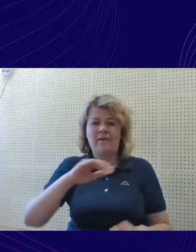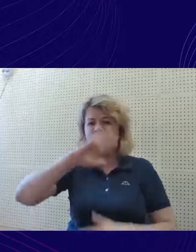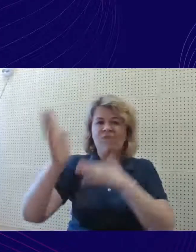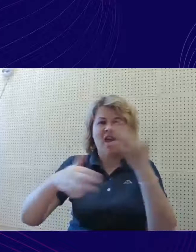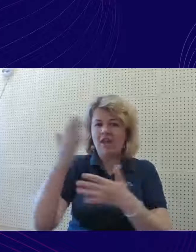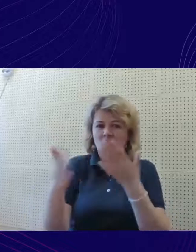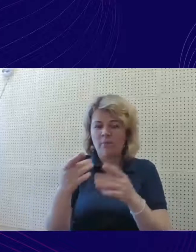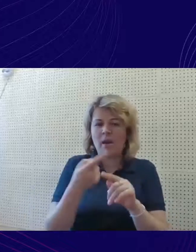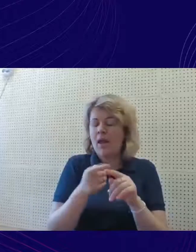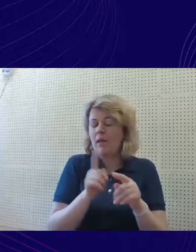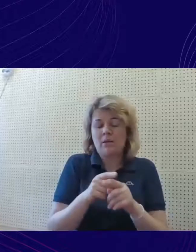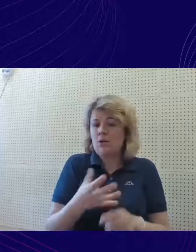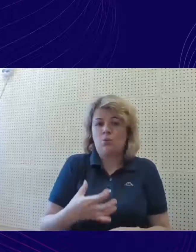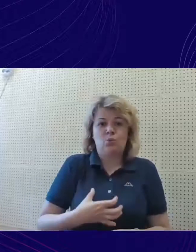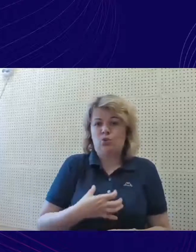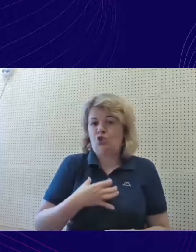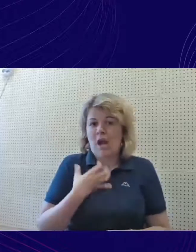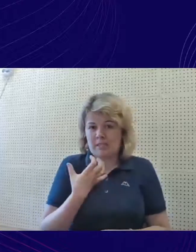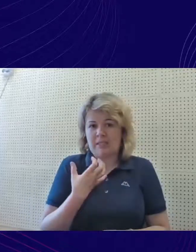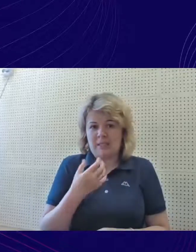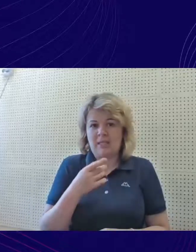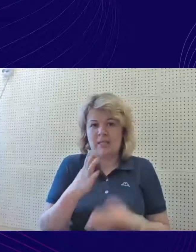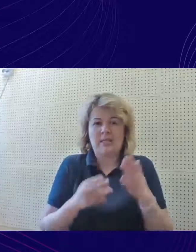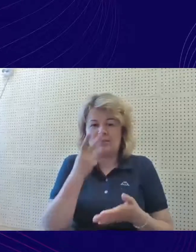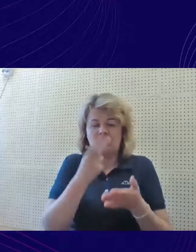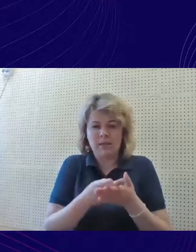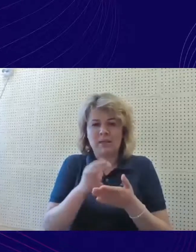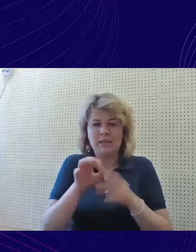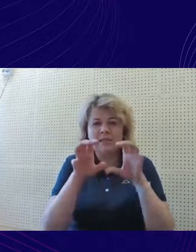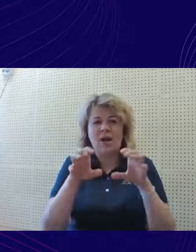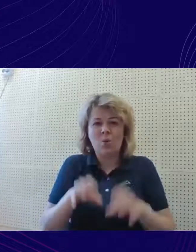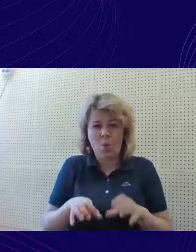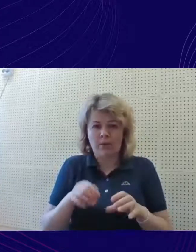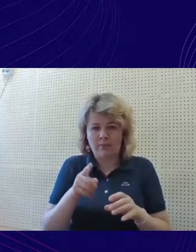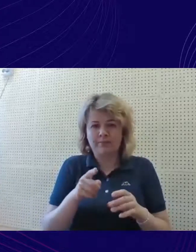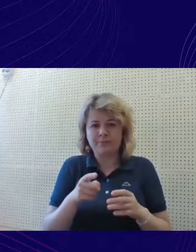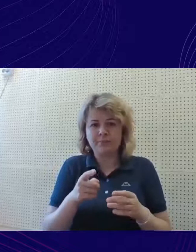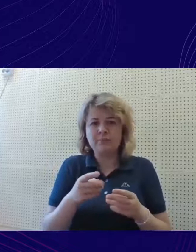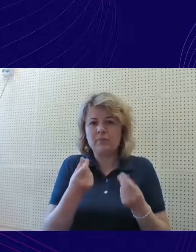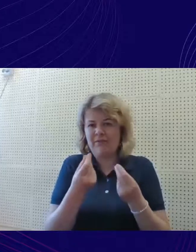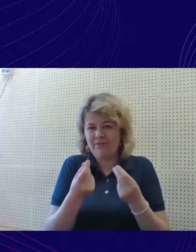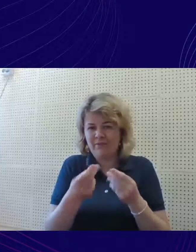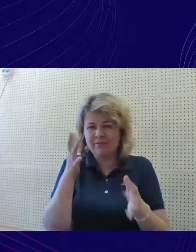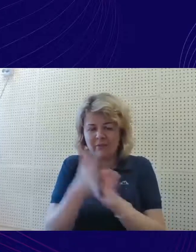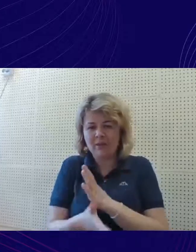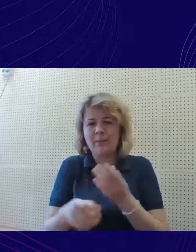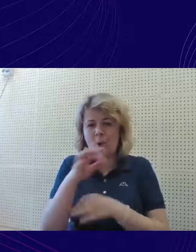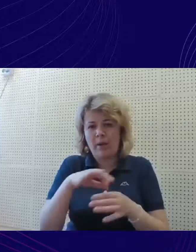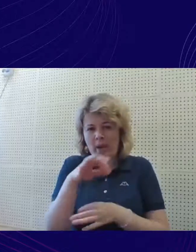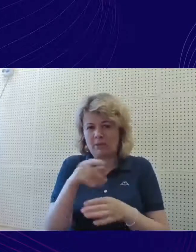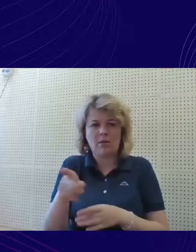ужасный с точки зрения законов производства проекта, многократно был превышен бюджет,